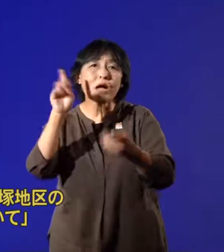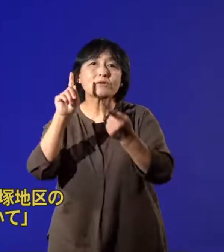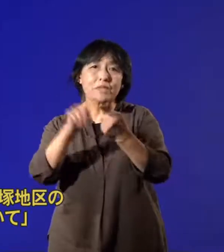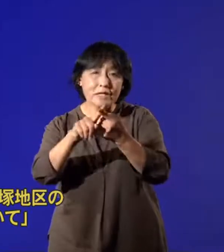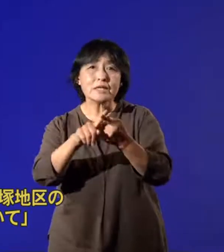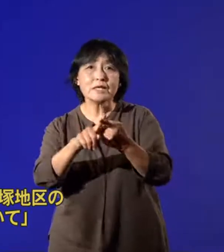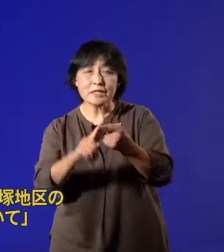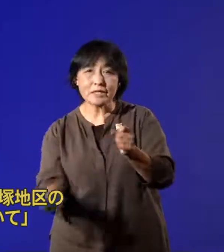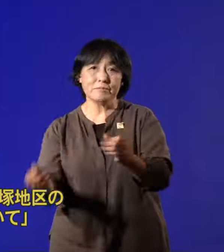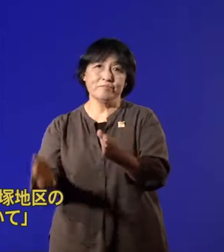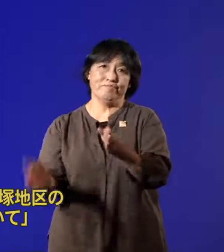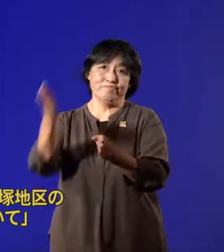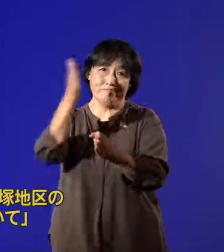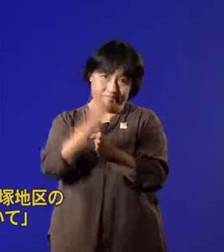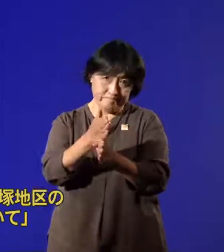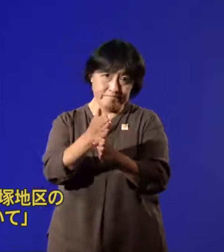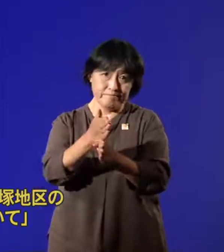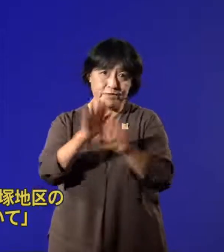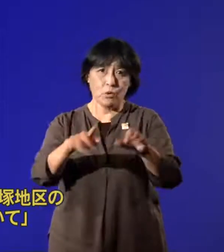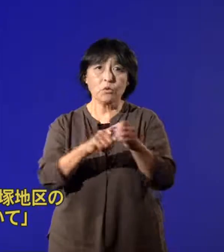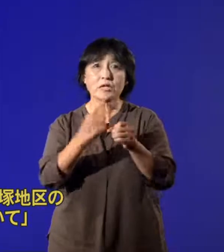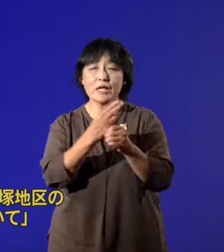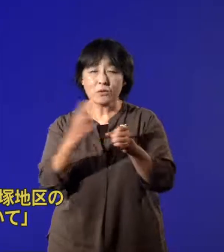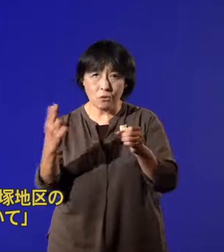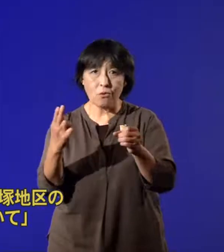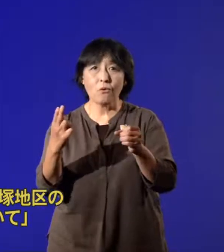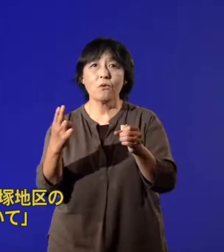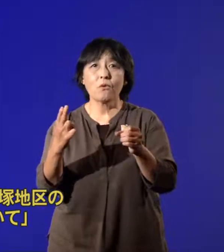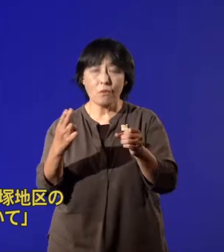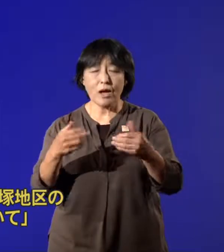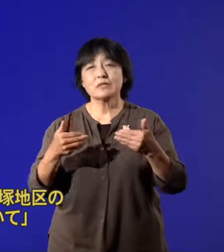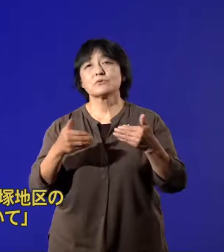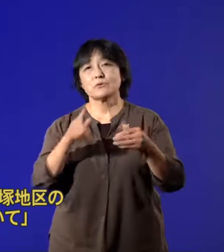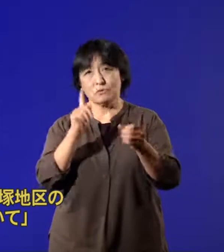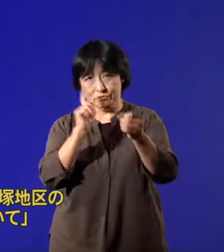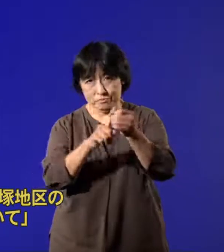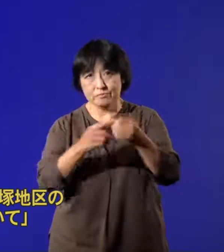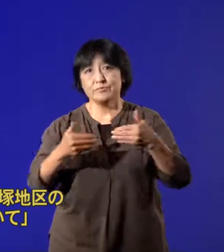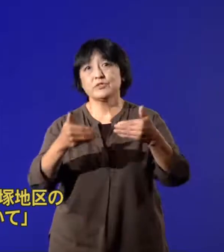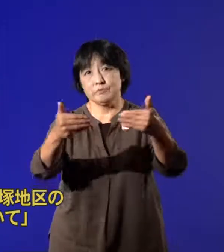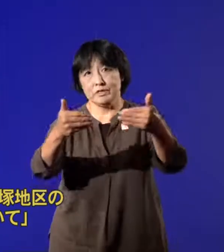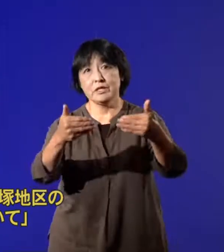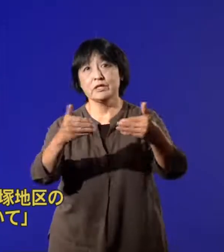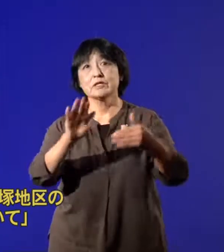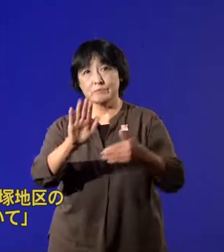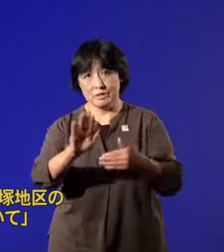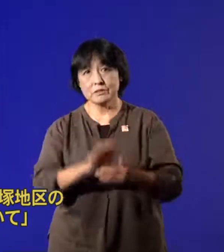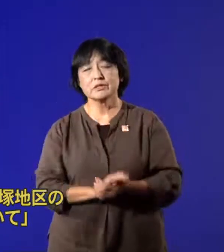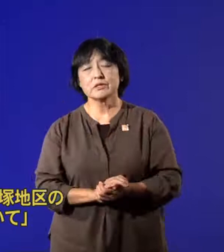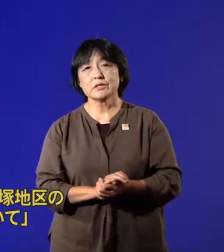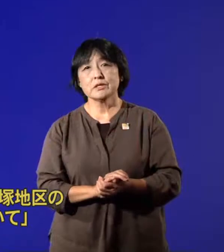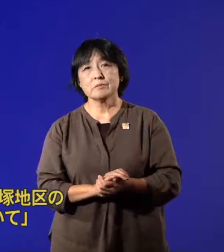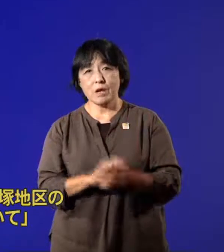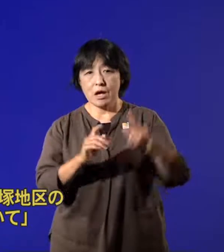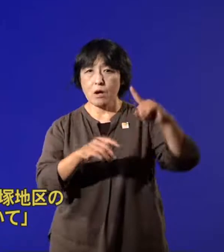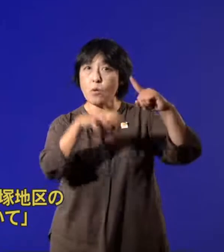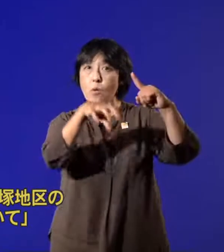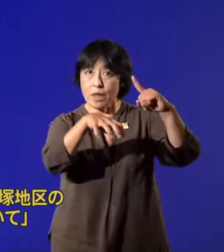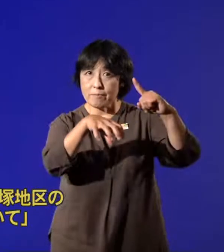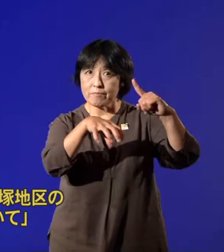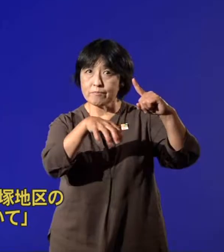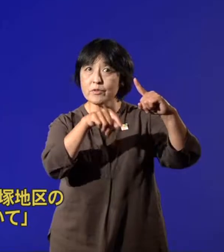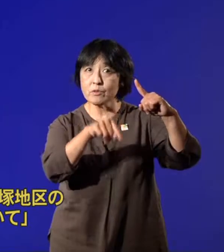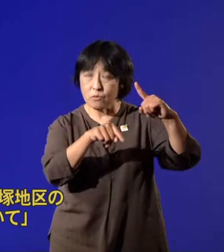まあ、今年度をある程度進めていくという状況でありまして、まあ、ほぼほぼ、まあ、公園の状況についてもです